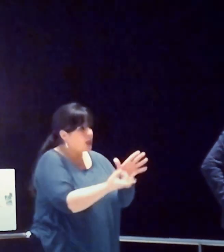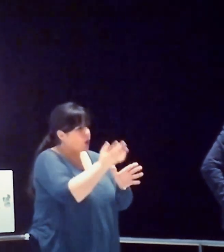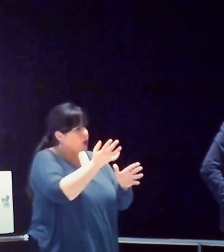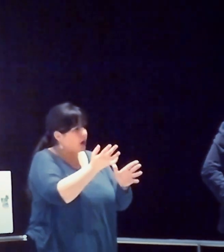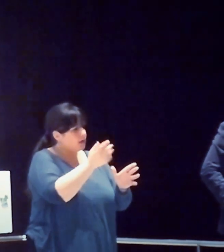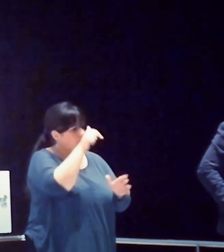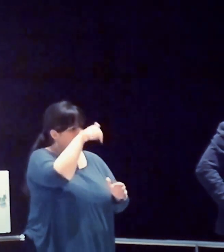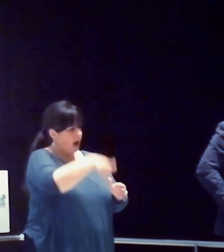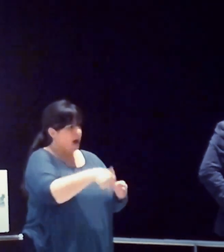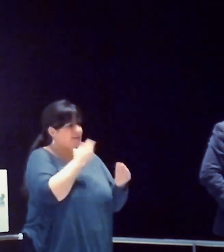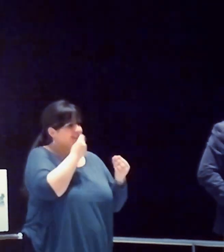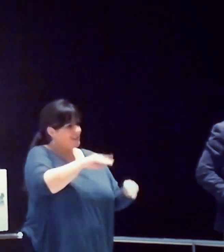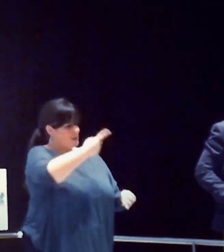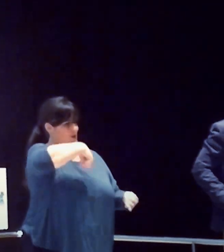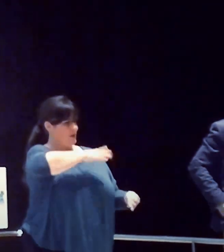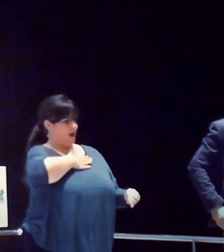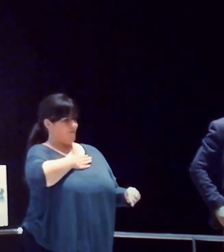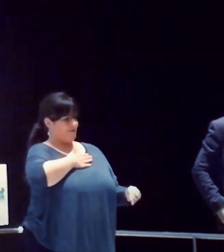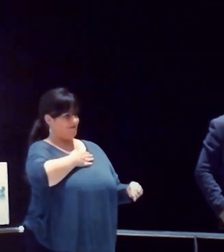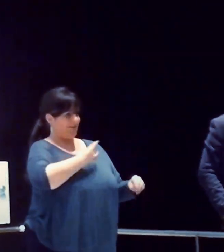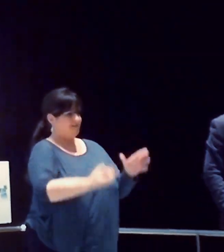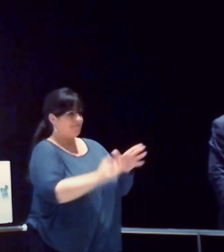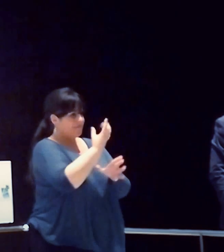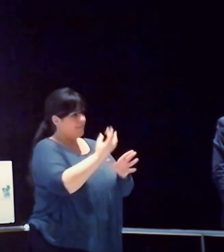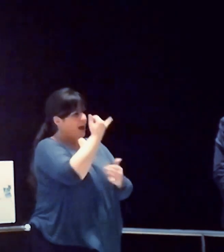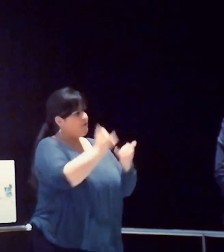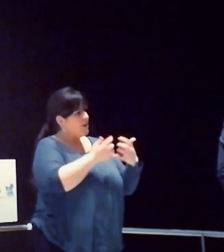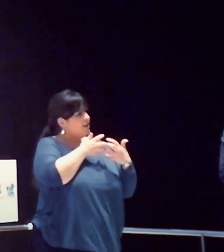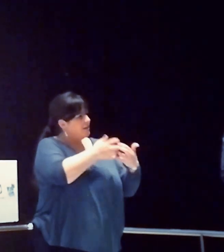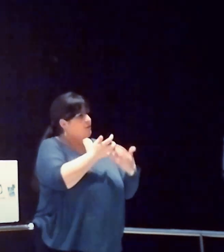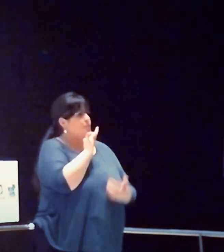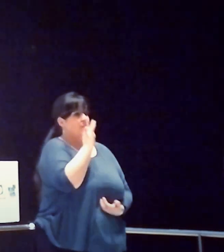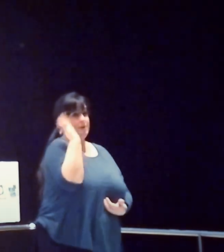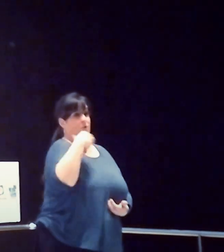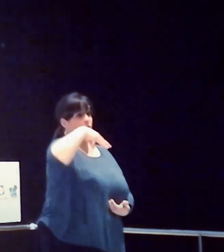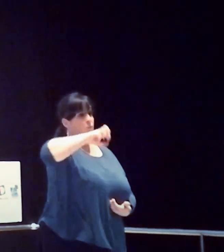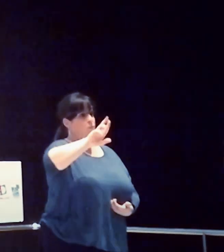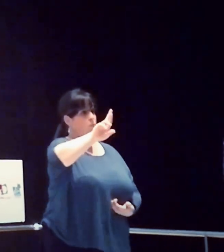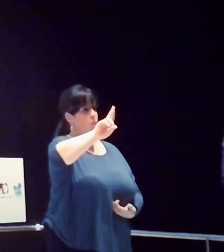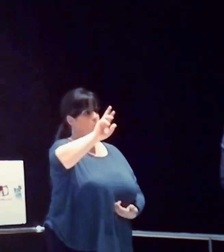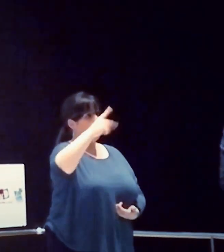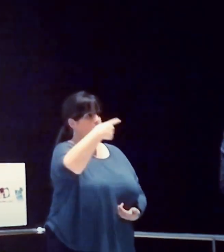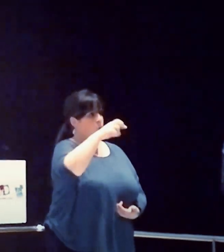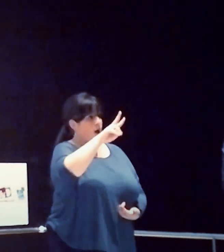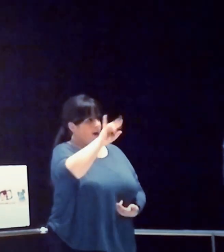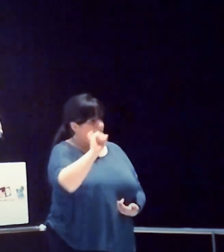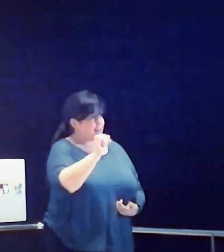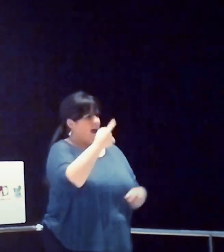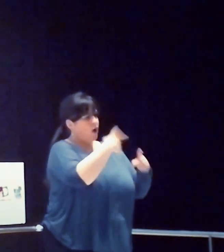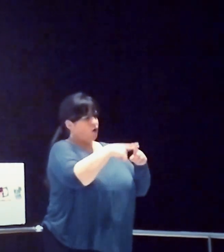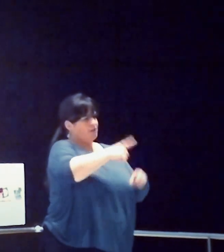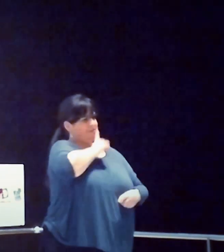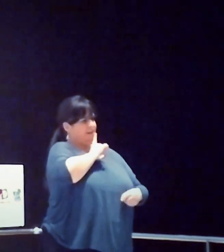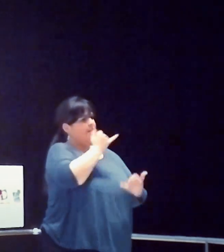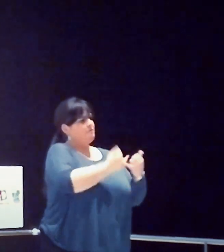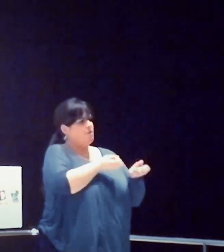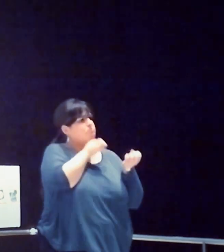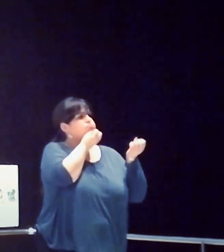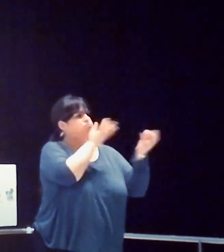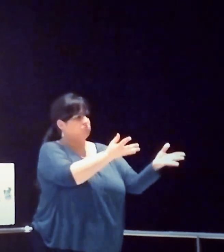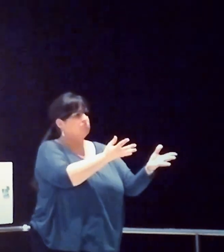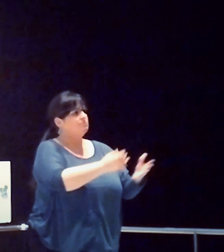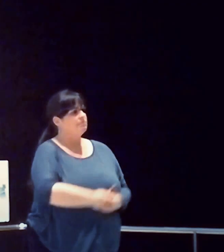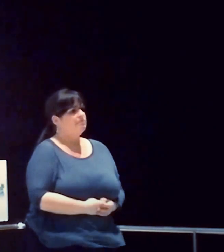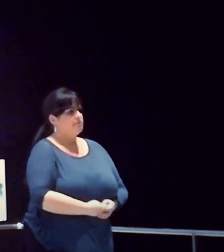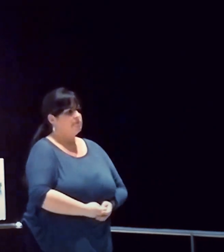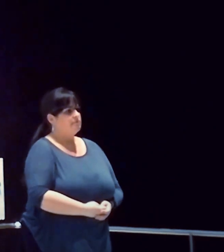la nuestra propia historia como burguía, reconstructora de lo que estaba silenciado, la gente que volvió